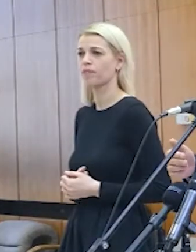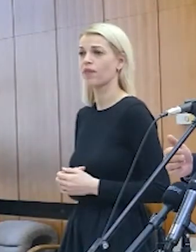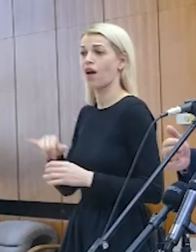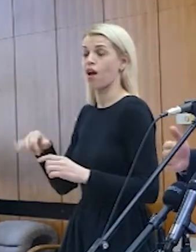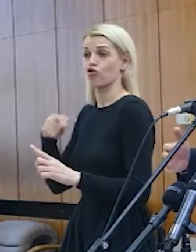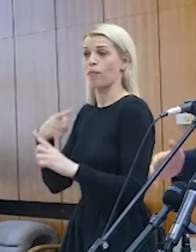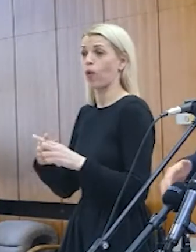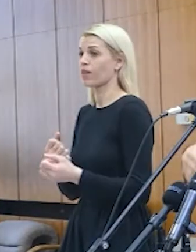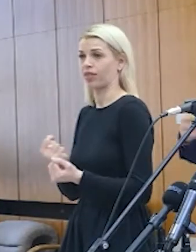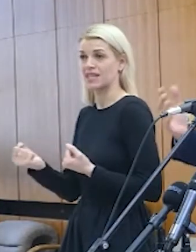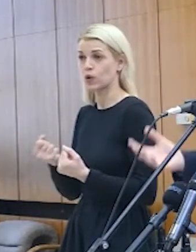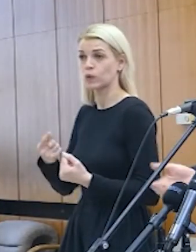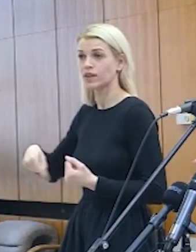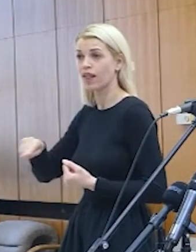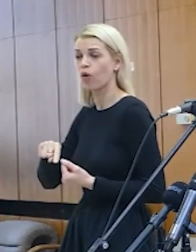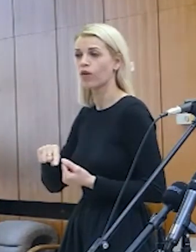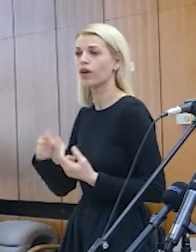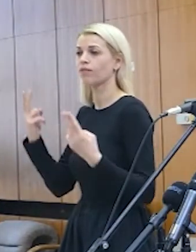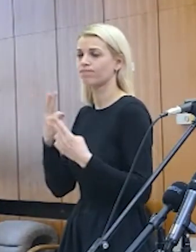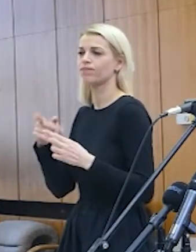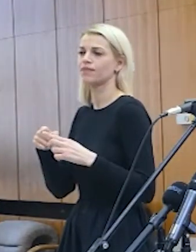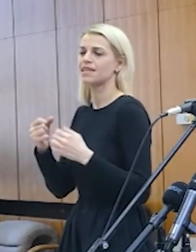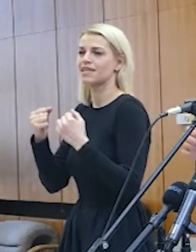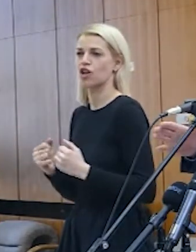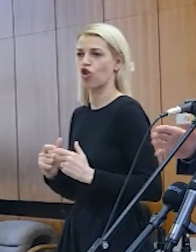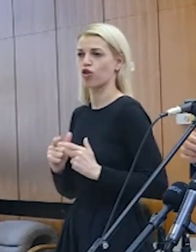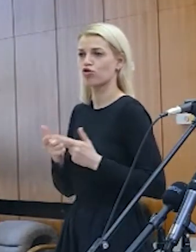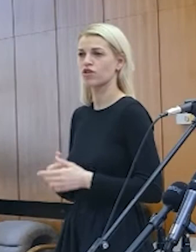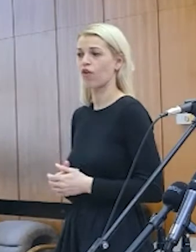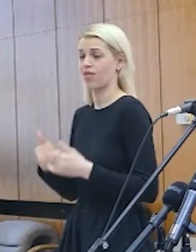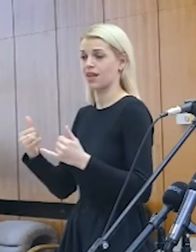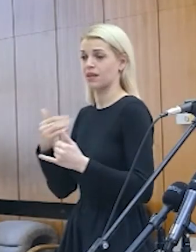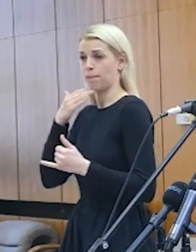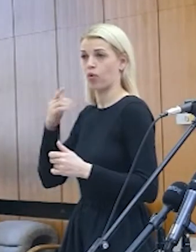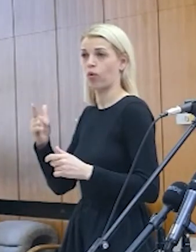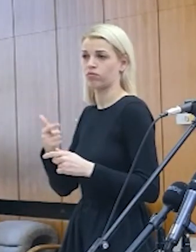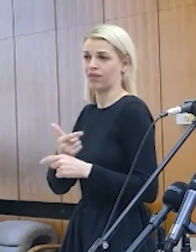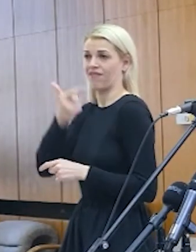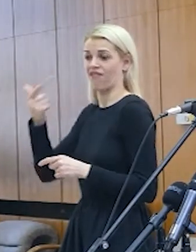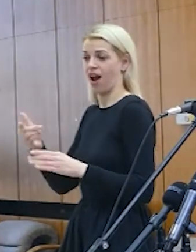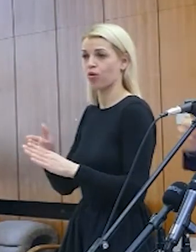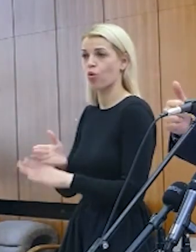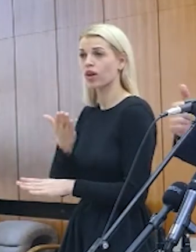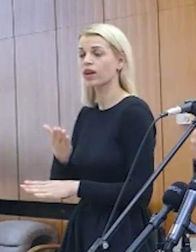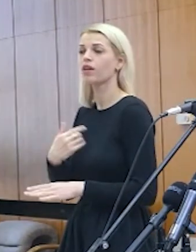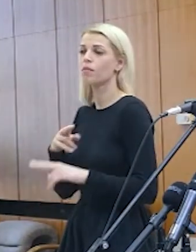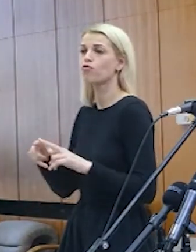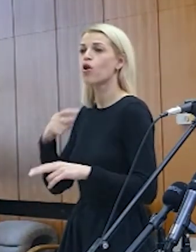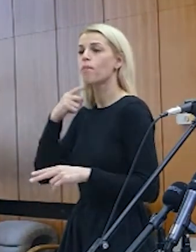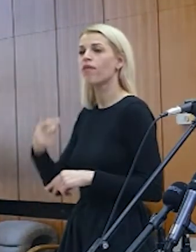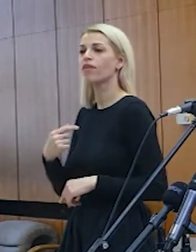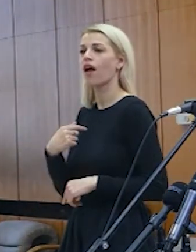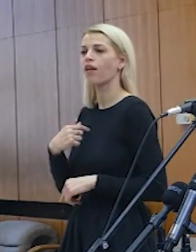tá neskúsenosť, samozrejme, nám to výrazne sťažilo život. Dnes po 2 rokoch môžem povedať, že výrazne viac sme